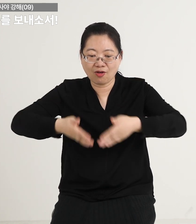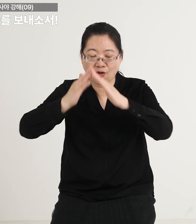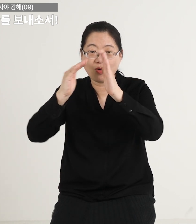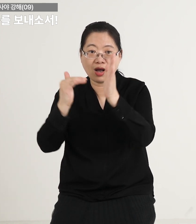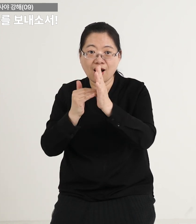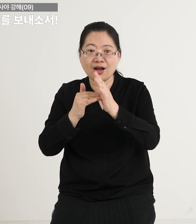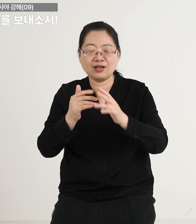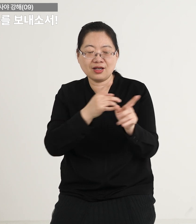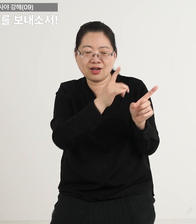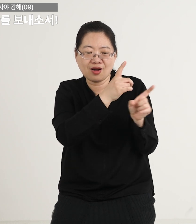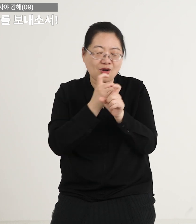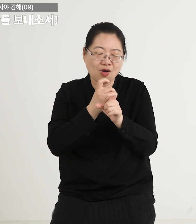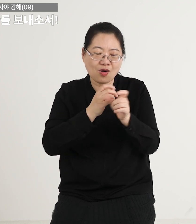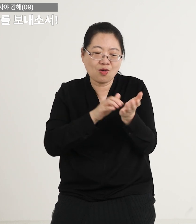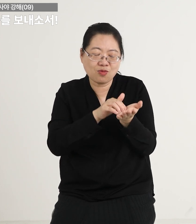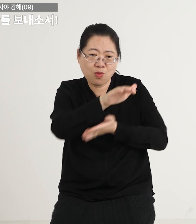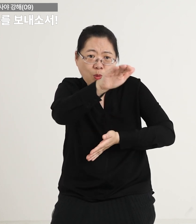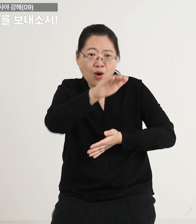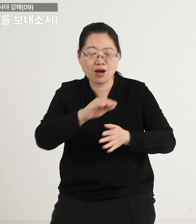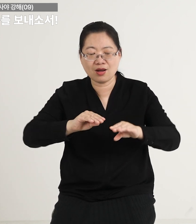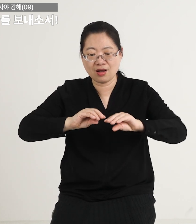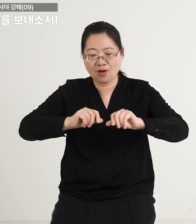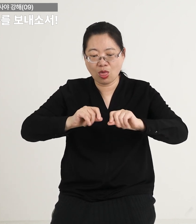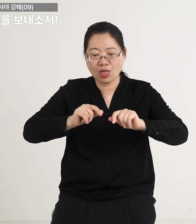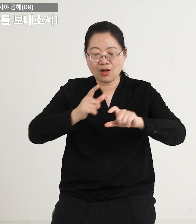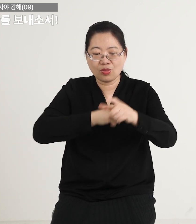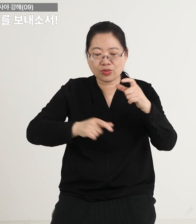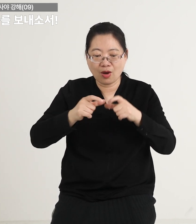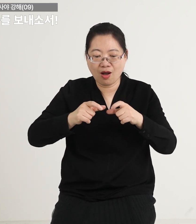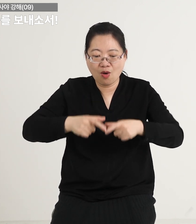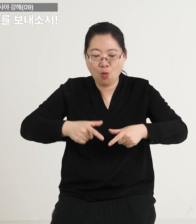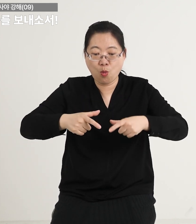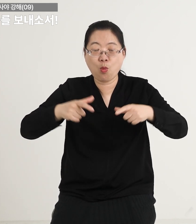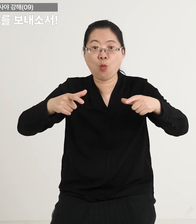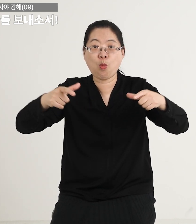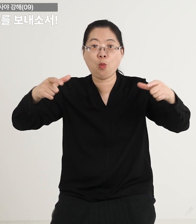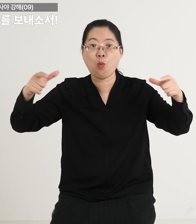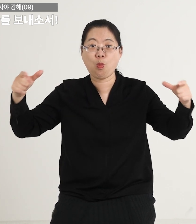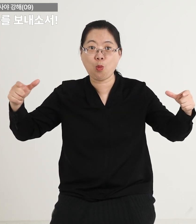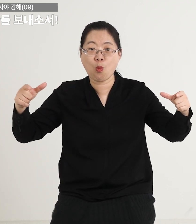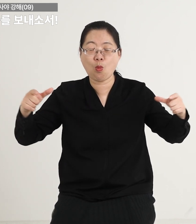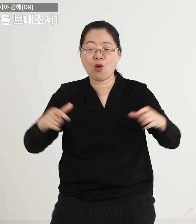물리쳐서 영토를 어마어마하게 확장해 나갔고 또 나라의